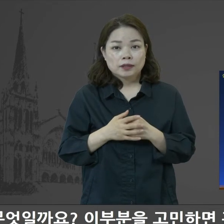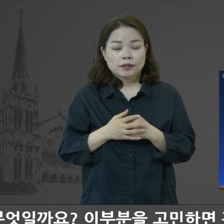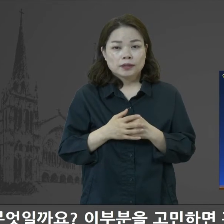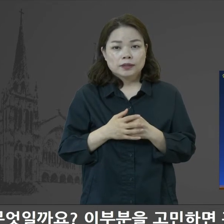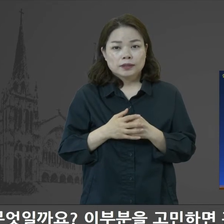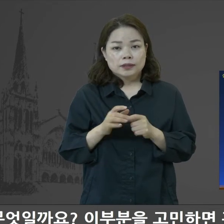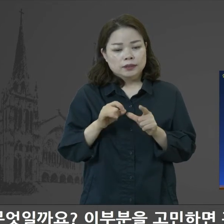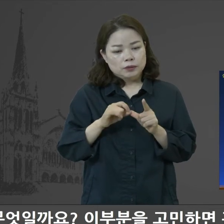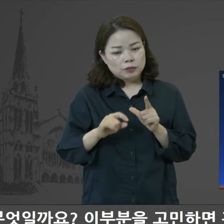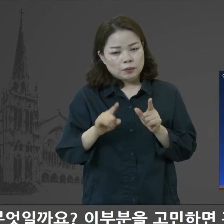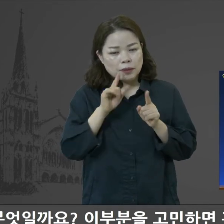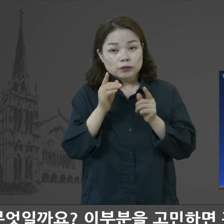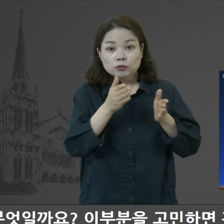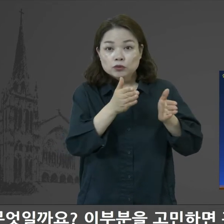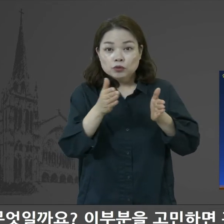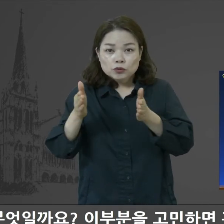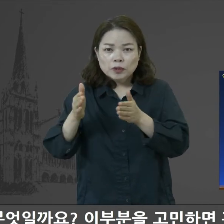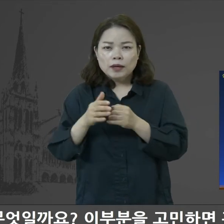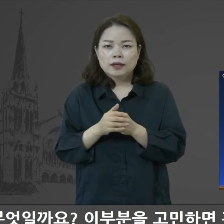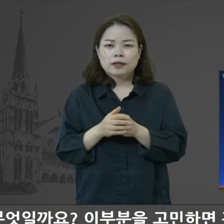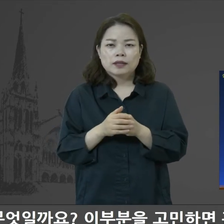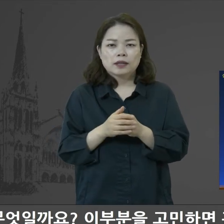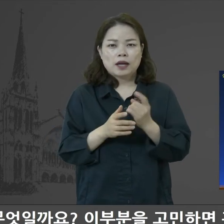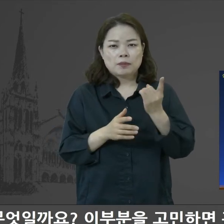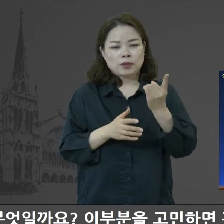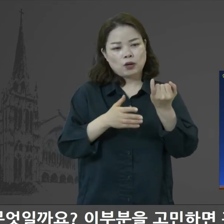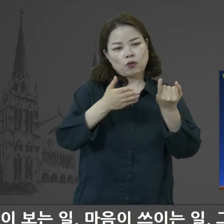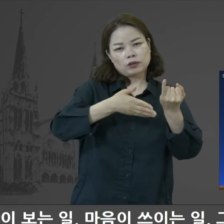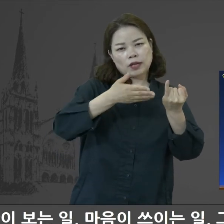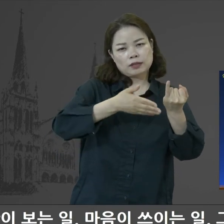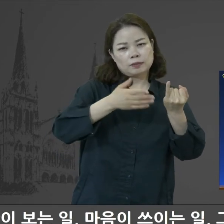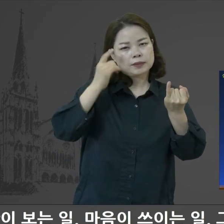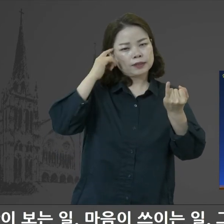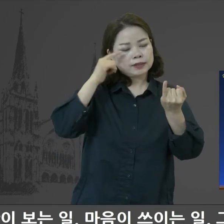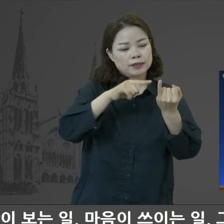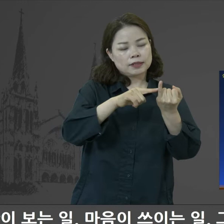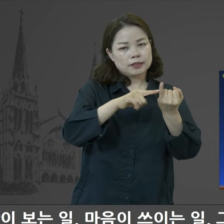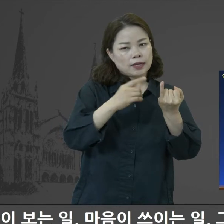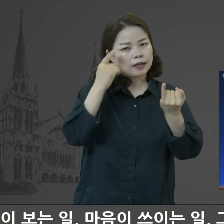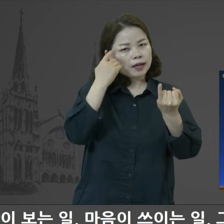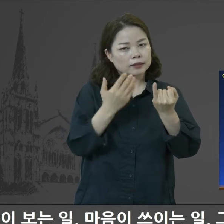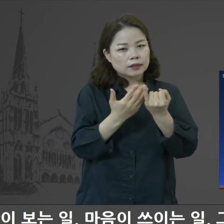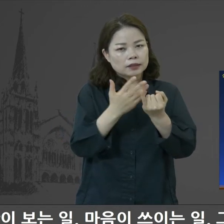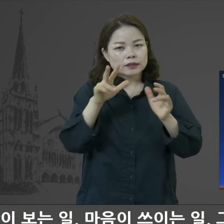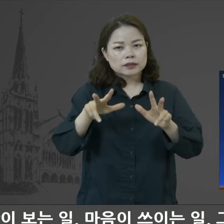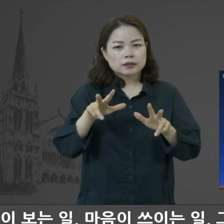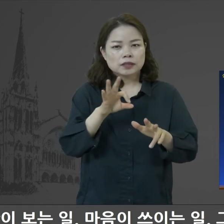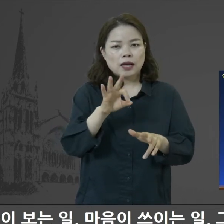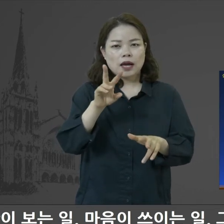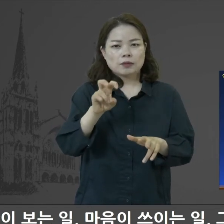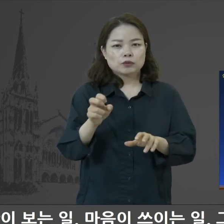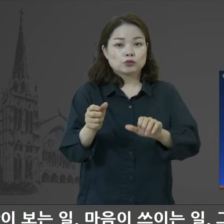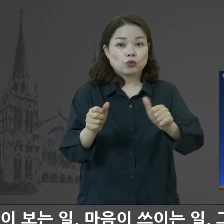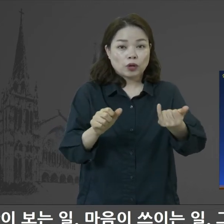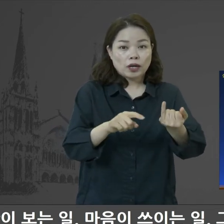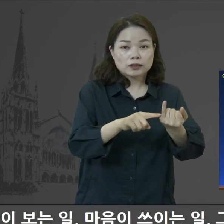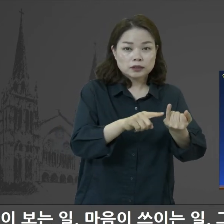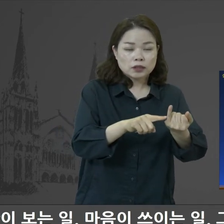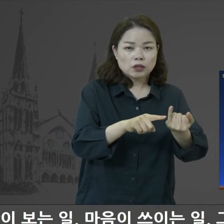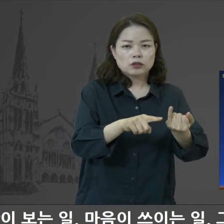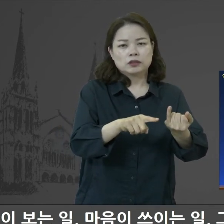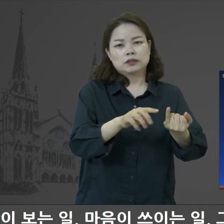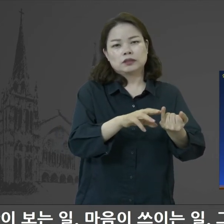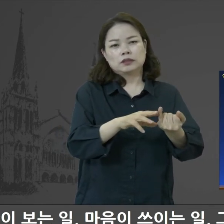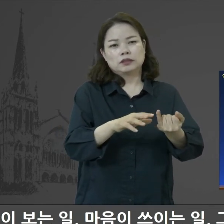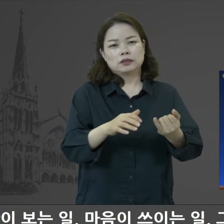부분을 말씀을 준비하면서 한 분의 권사님이 생각이 났습니다. 지금은 암으로 소천하셨는데